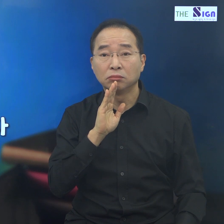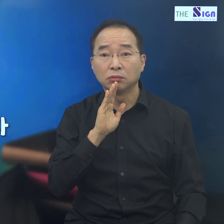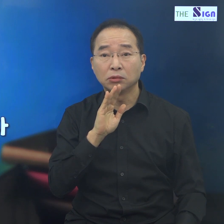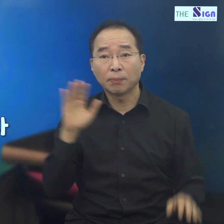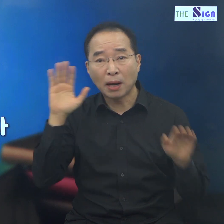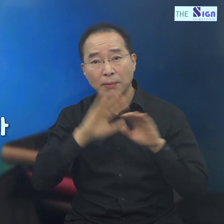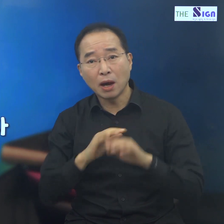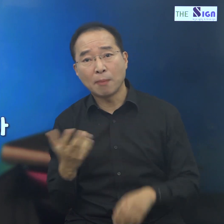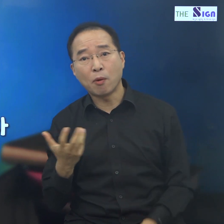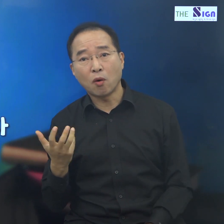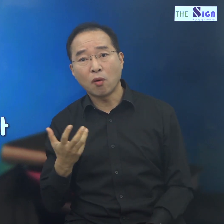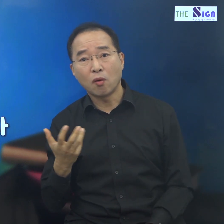근데 밤에 아파.